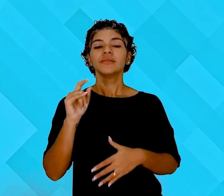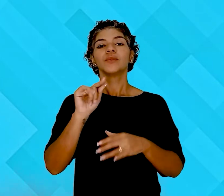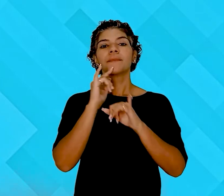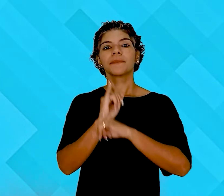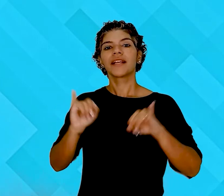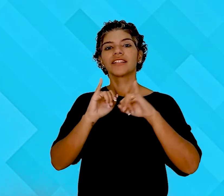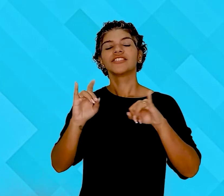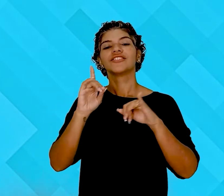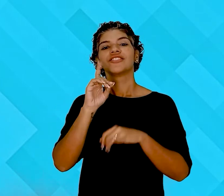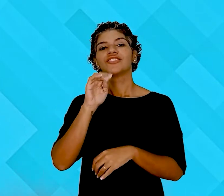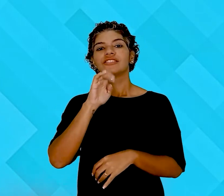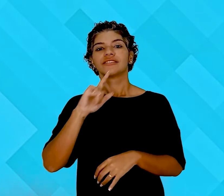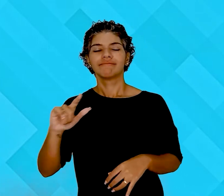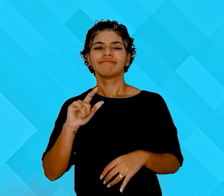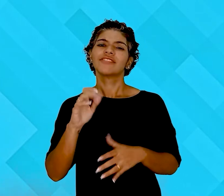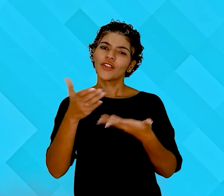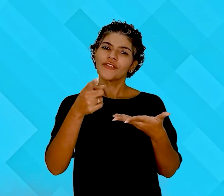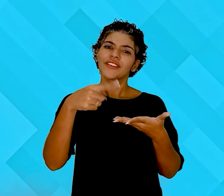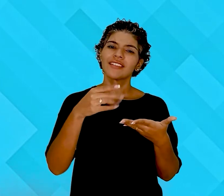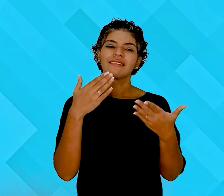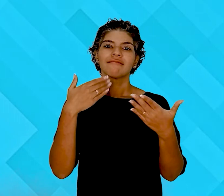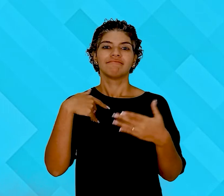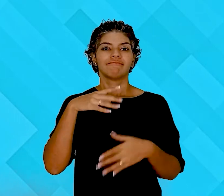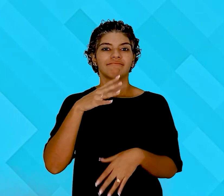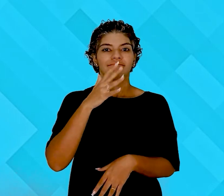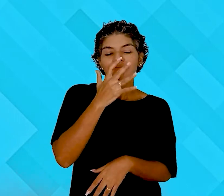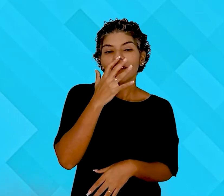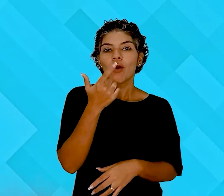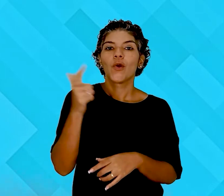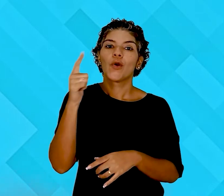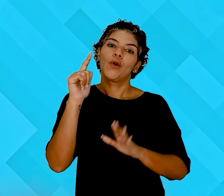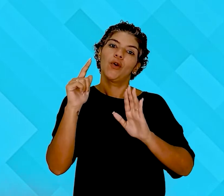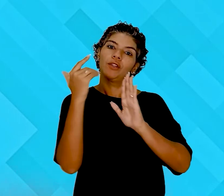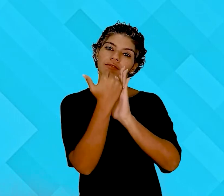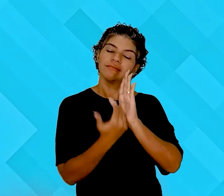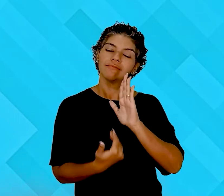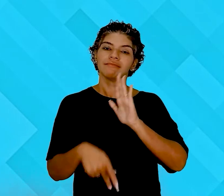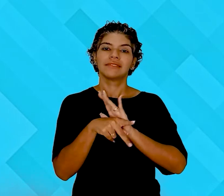do IFRJ Nilópolis. Então, só agradecer mais uma vez e fiquem com a gente, escutem os próximos programas. Obrigado.